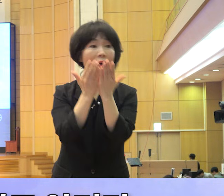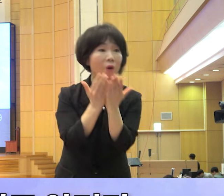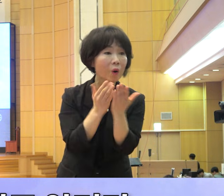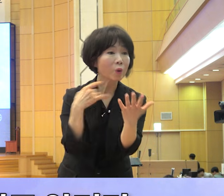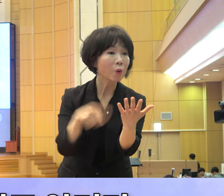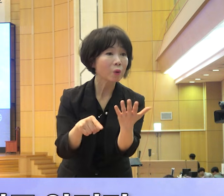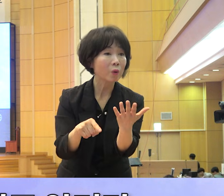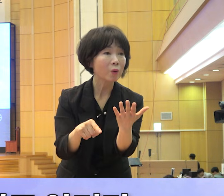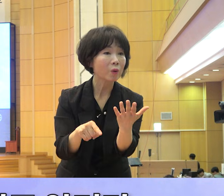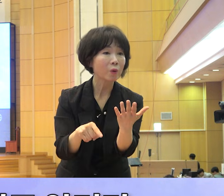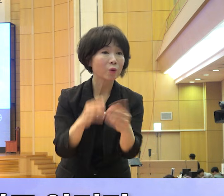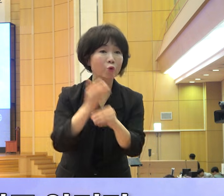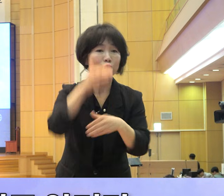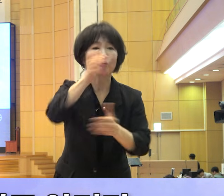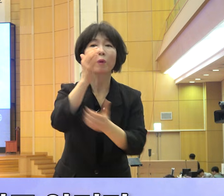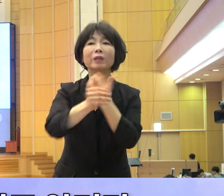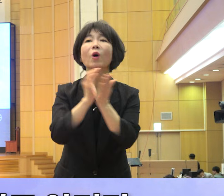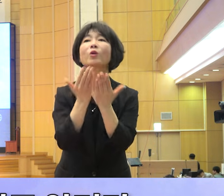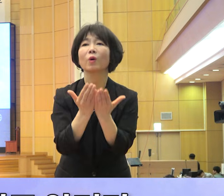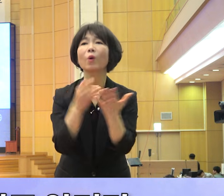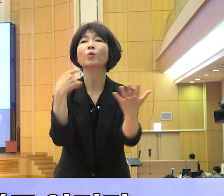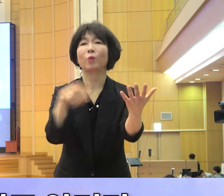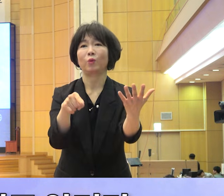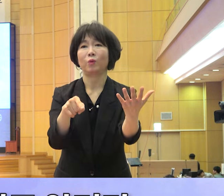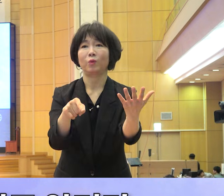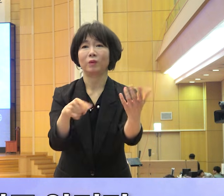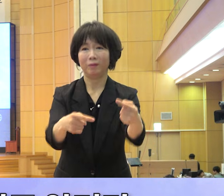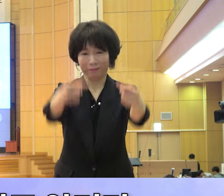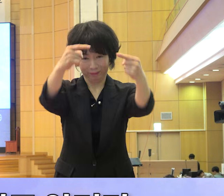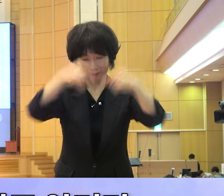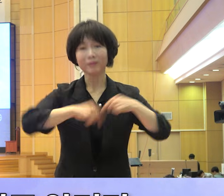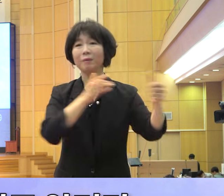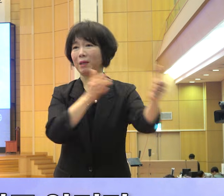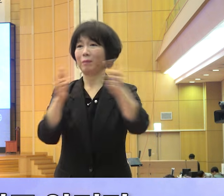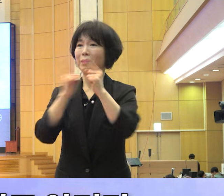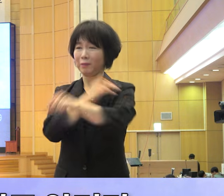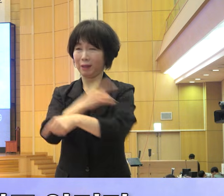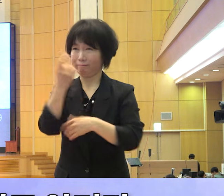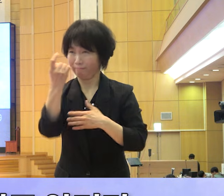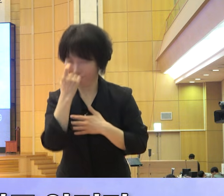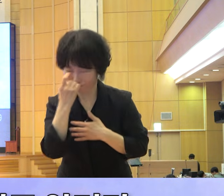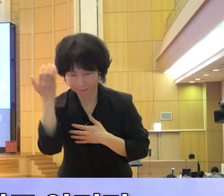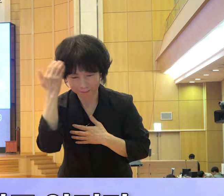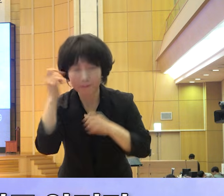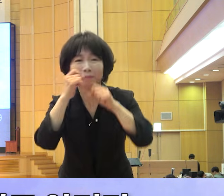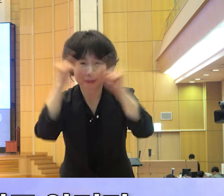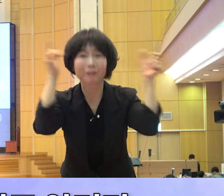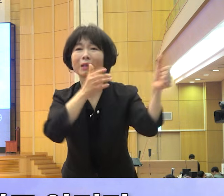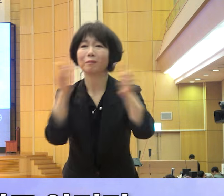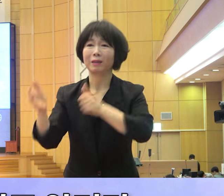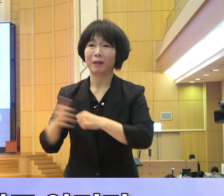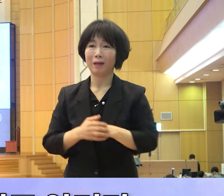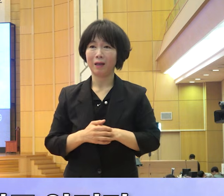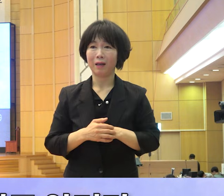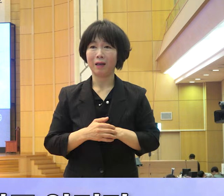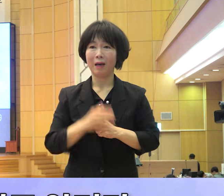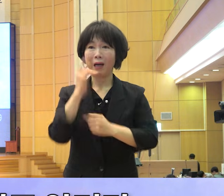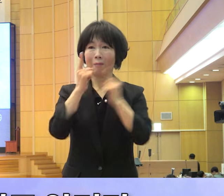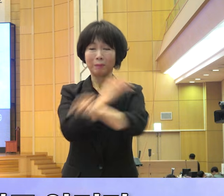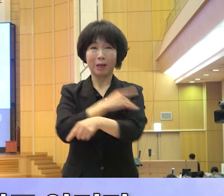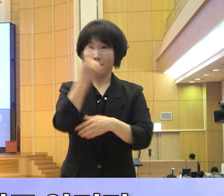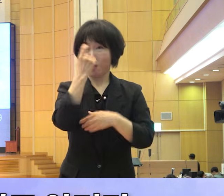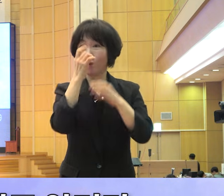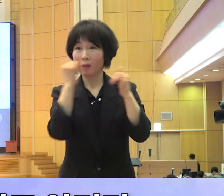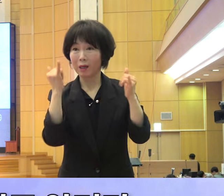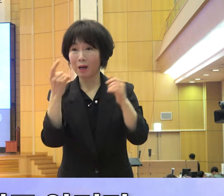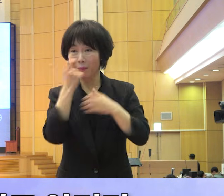돌아오는 토요일부터 상급 교육 1회 시작되잖아요. 교육을 받은 자와 안 받은